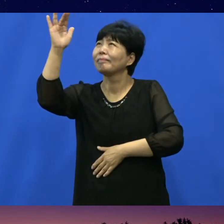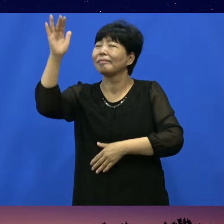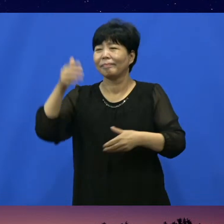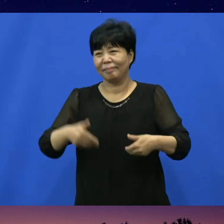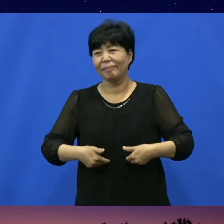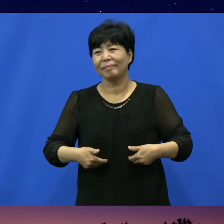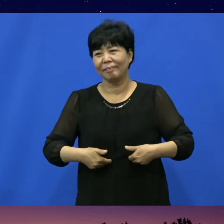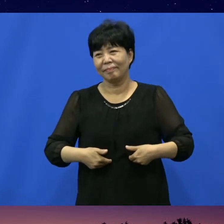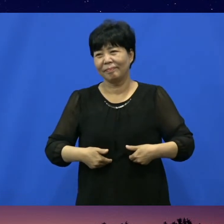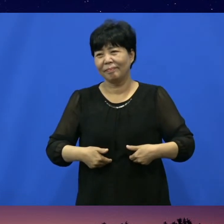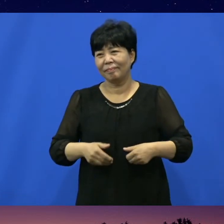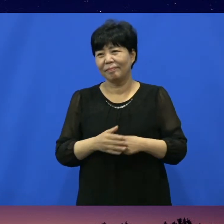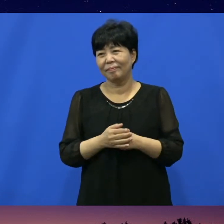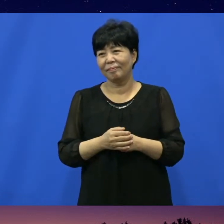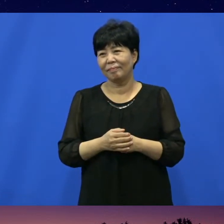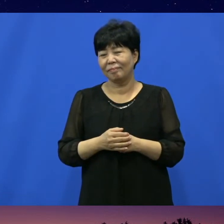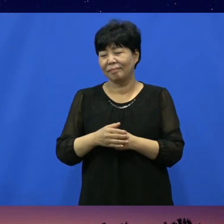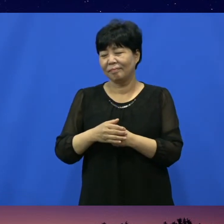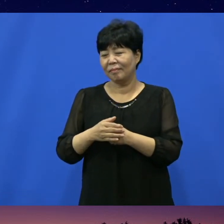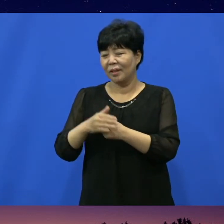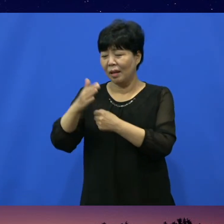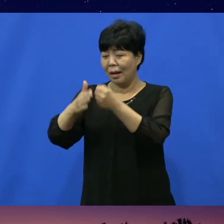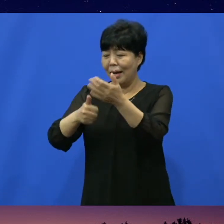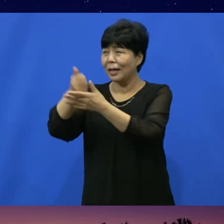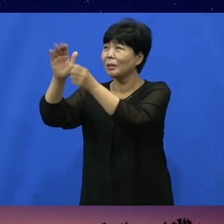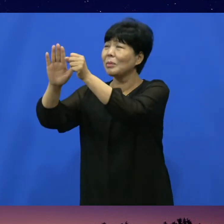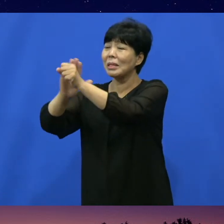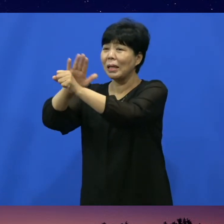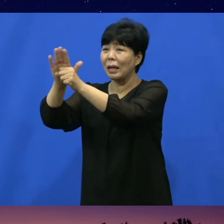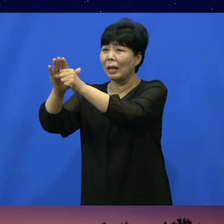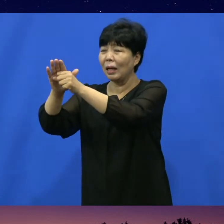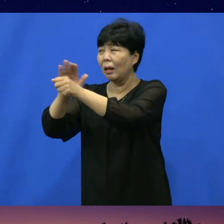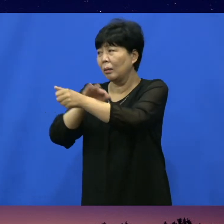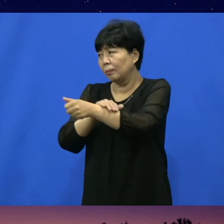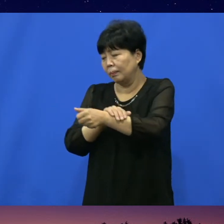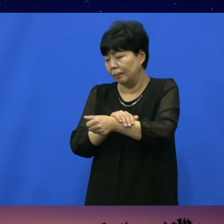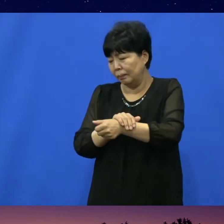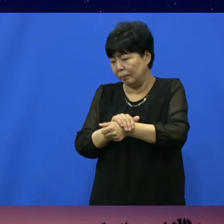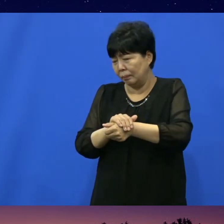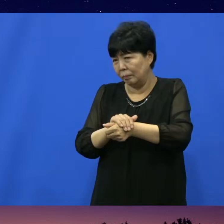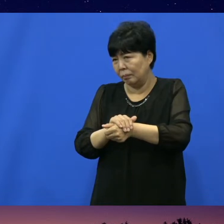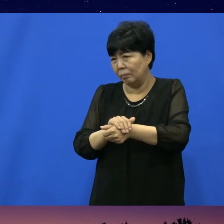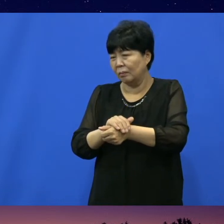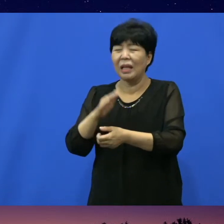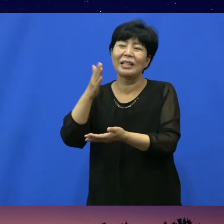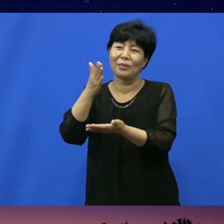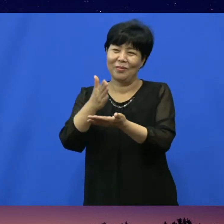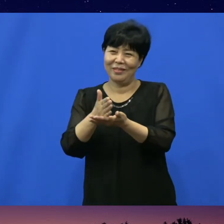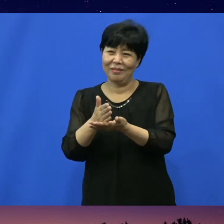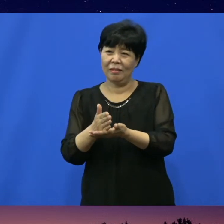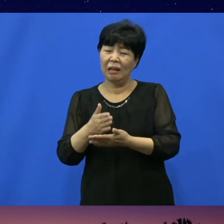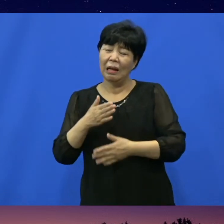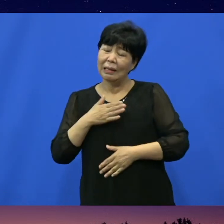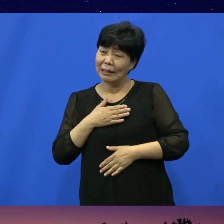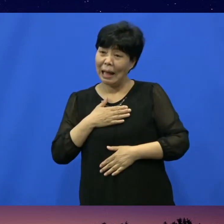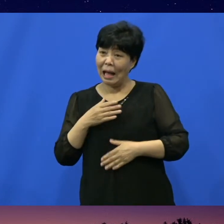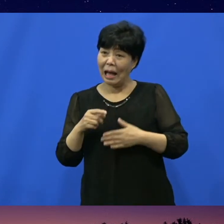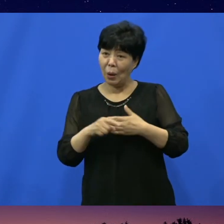이 사랑에 대한 소극적인 태도를 가지면 안 된다는 거죠. 나 외에도 사랑을 받아야 될 사람이 많으니까 나